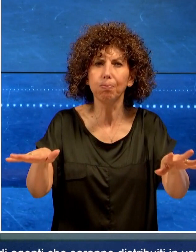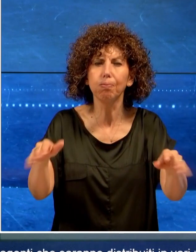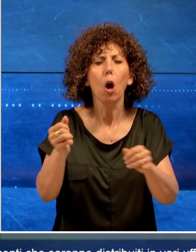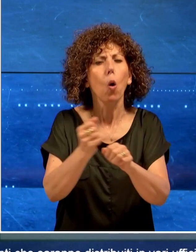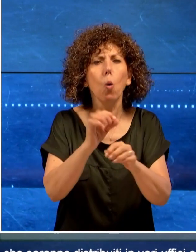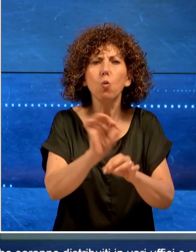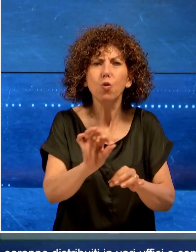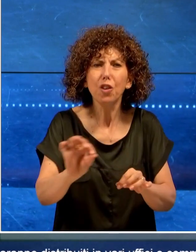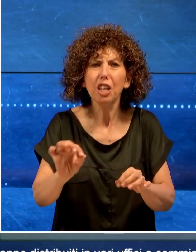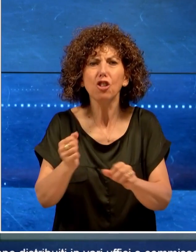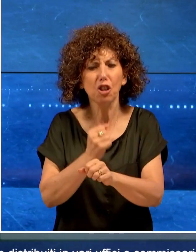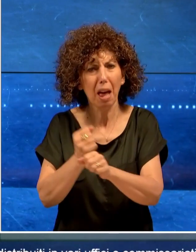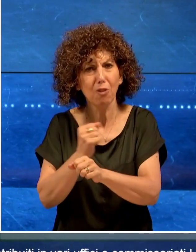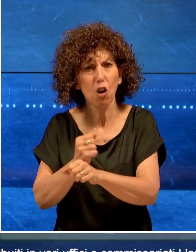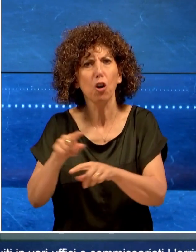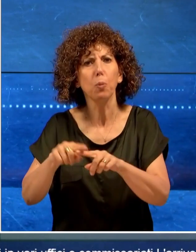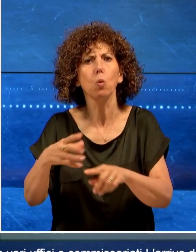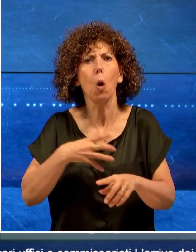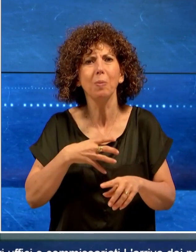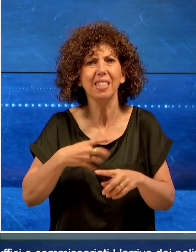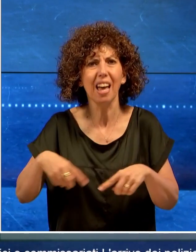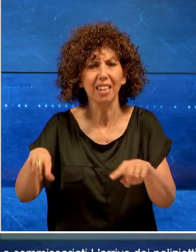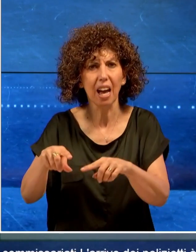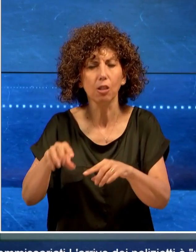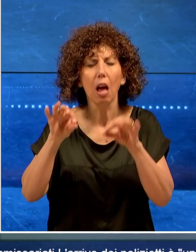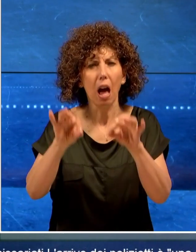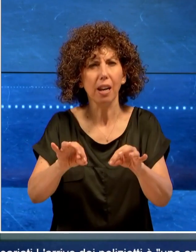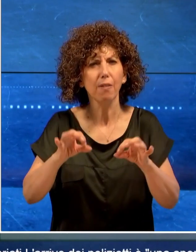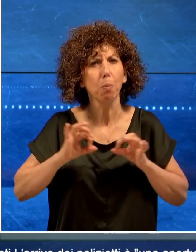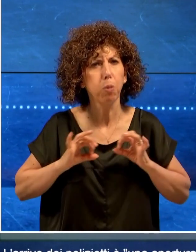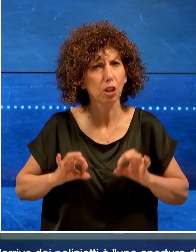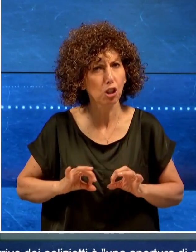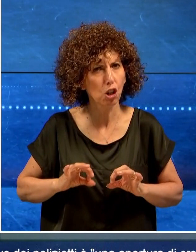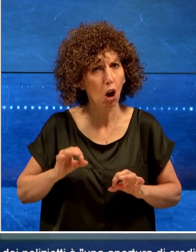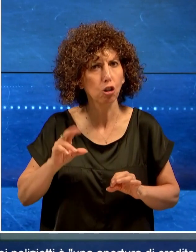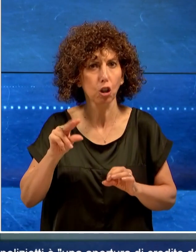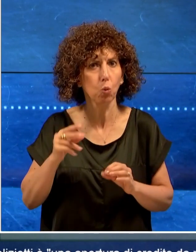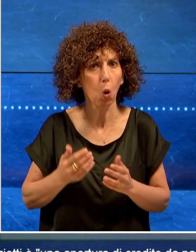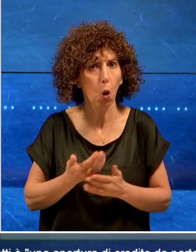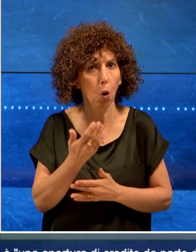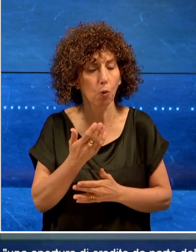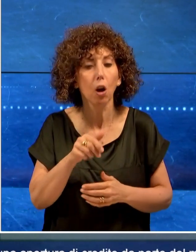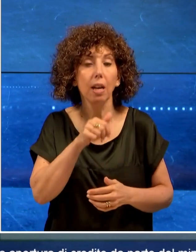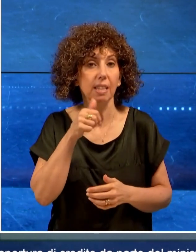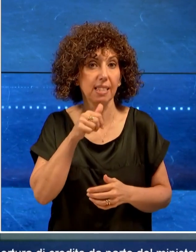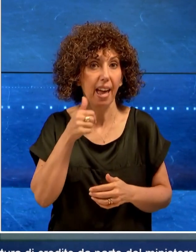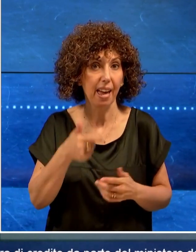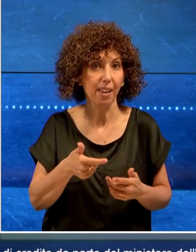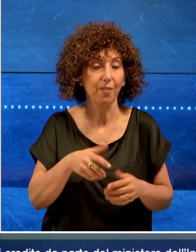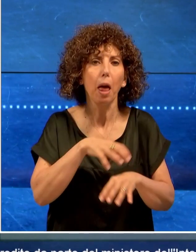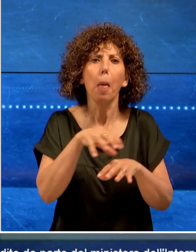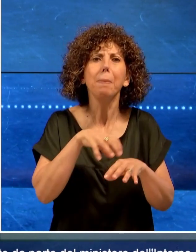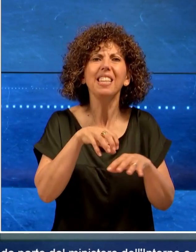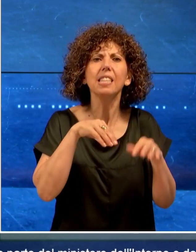uffici e commissariati l'ar dei poliziotti e un'apertura di credito da parte del Ministero